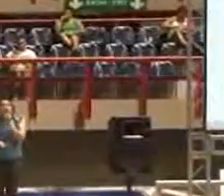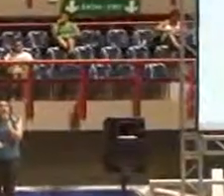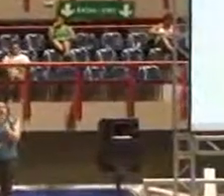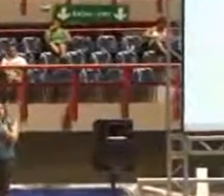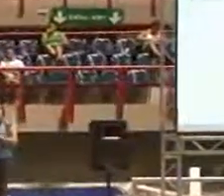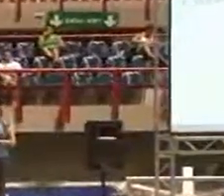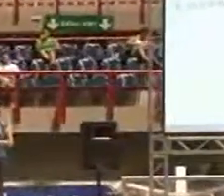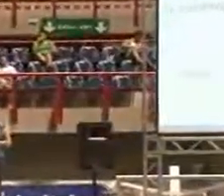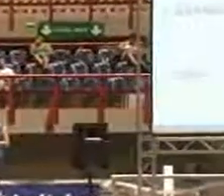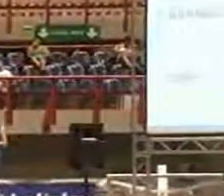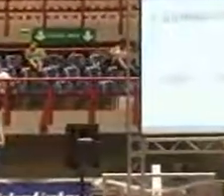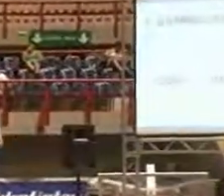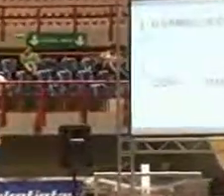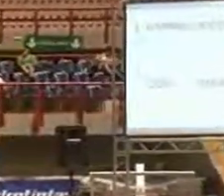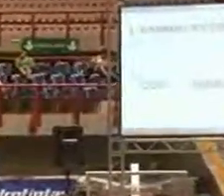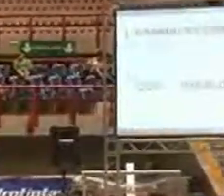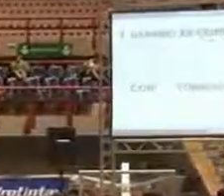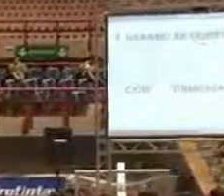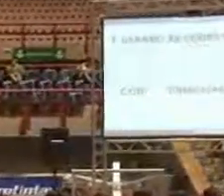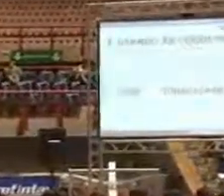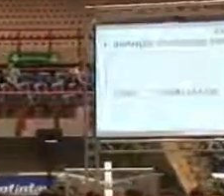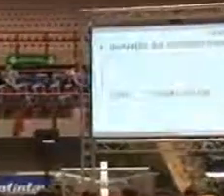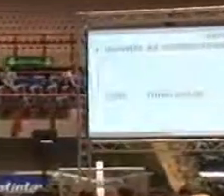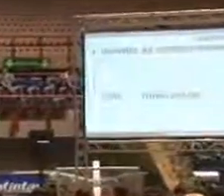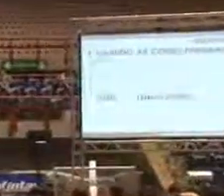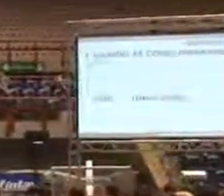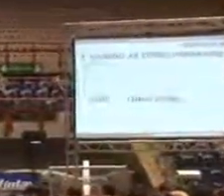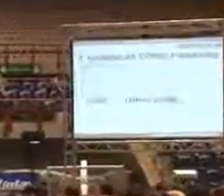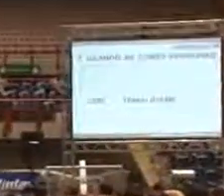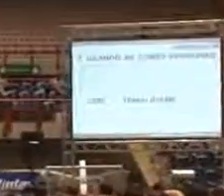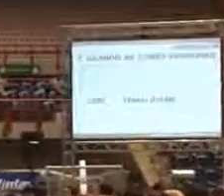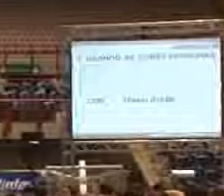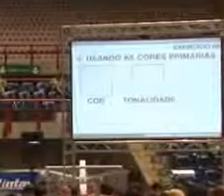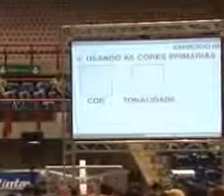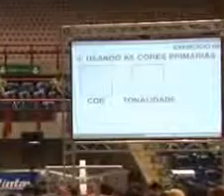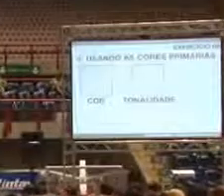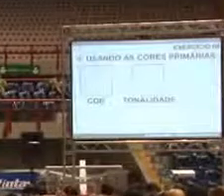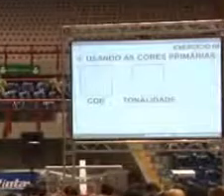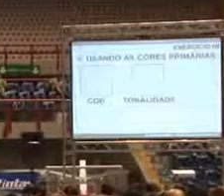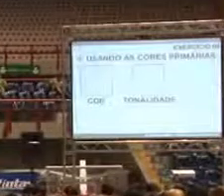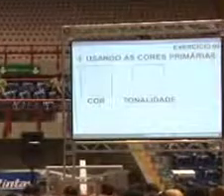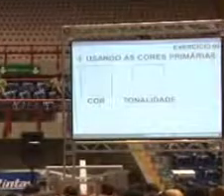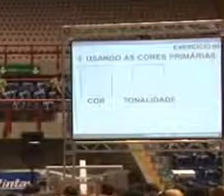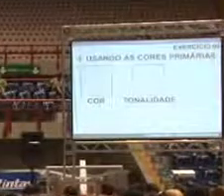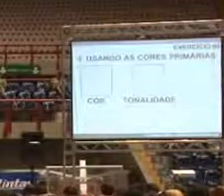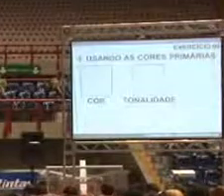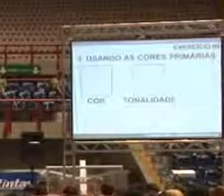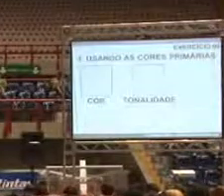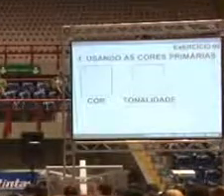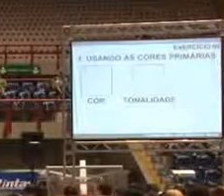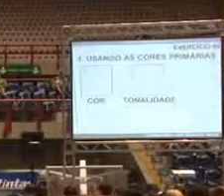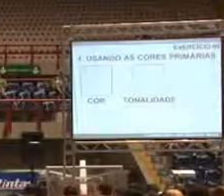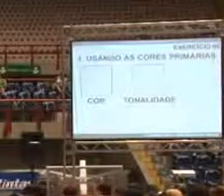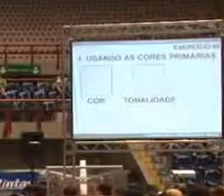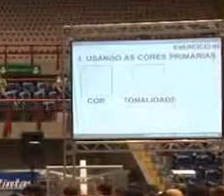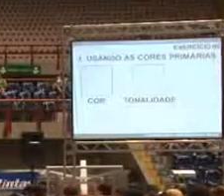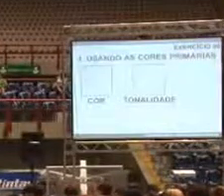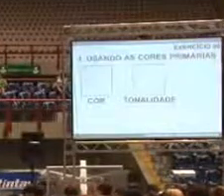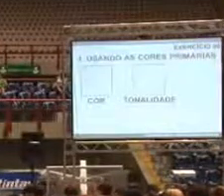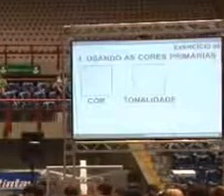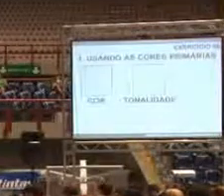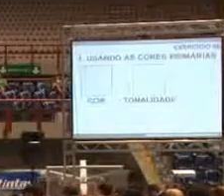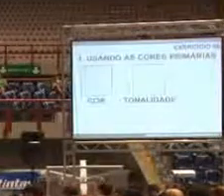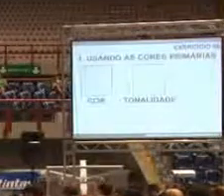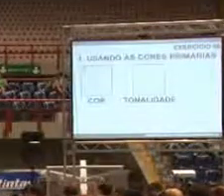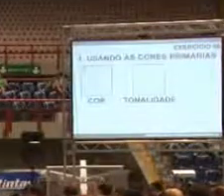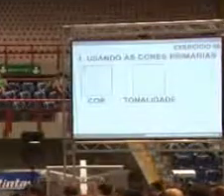cores primárias, o que é que eu vou fazer? Eu vou escolher a cor e vou escolher a tonalidade. Pessoal, quais são as cores